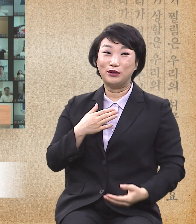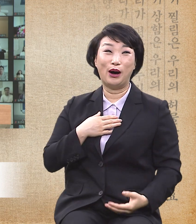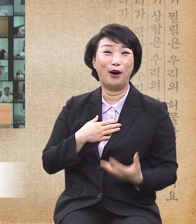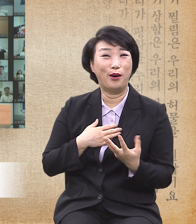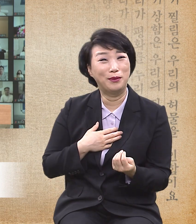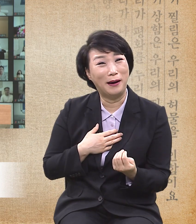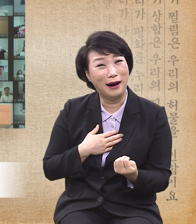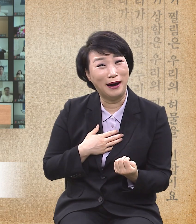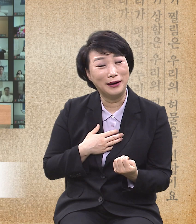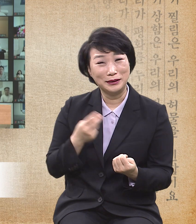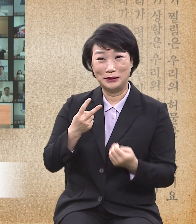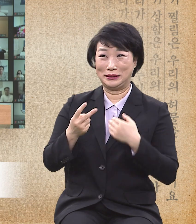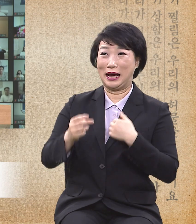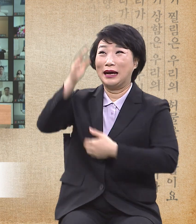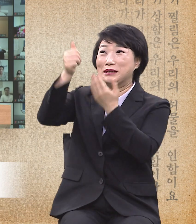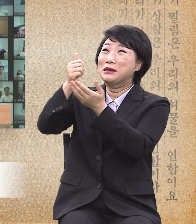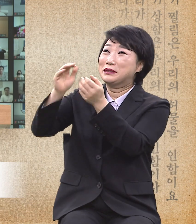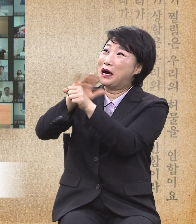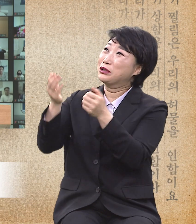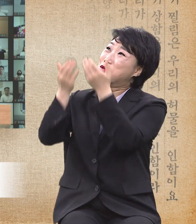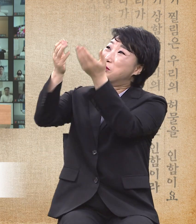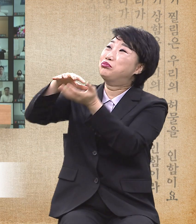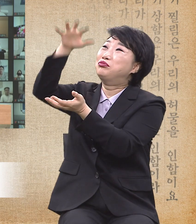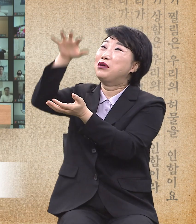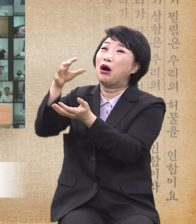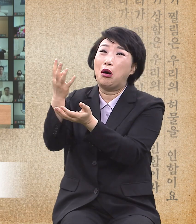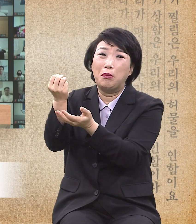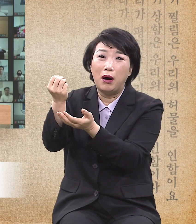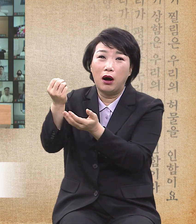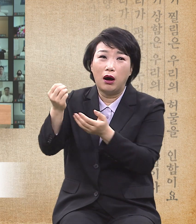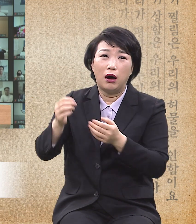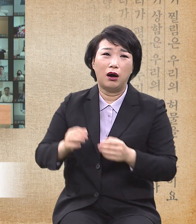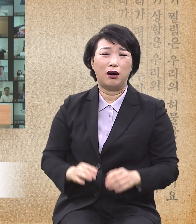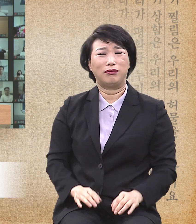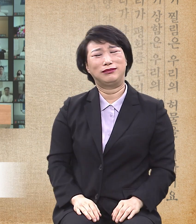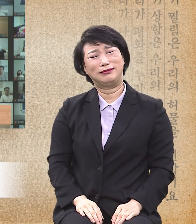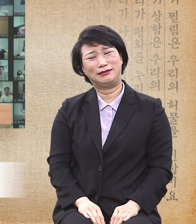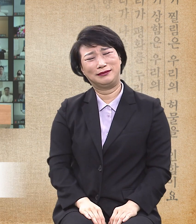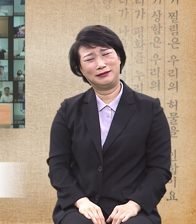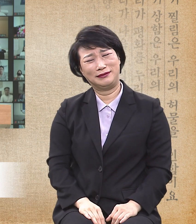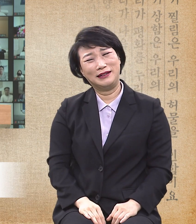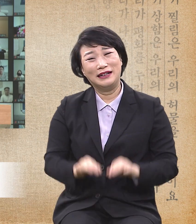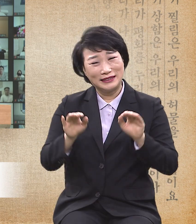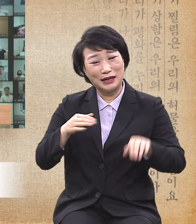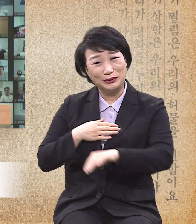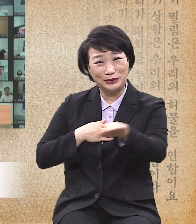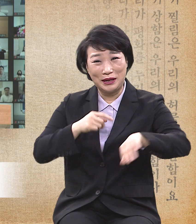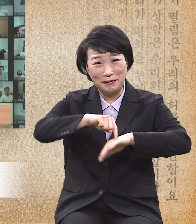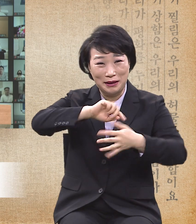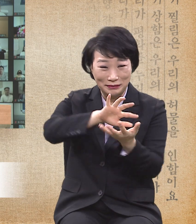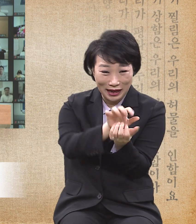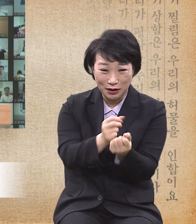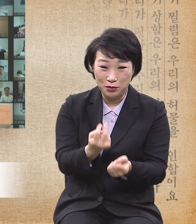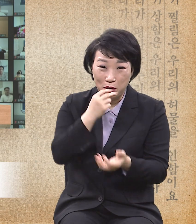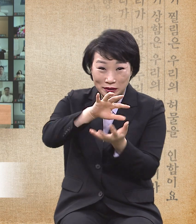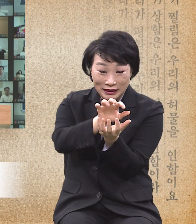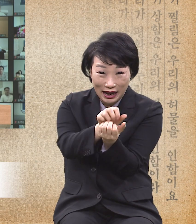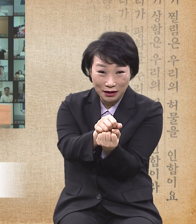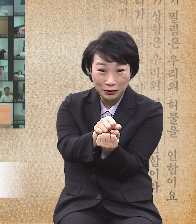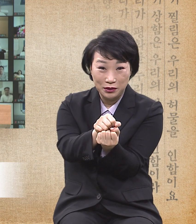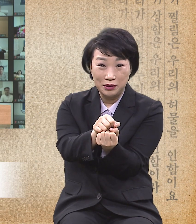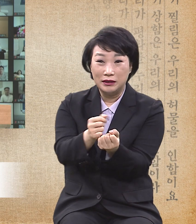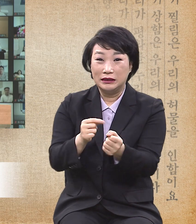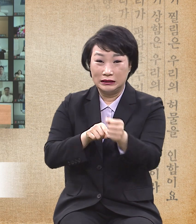얼마며 내가 하나님을 사랑하는 분량은 얼마인가라고 할 때 마음을 다하고 목숨을